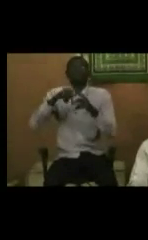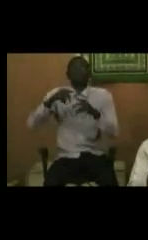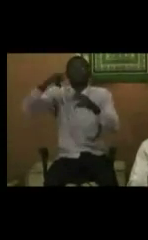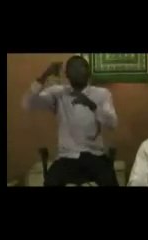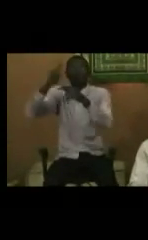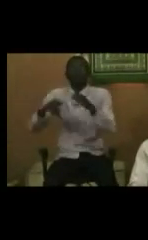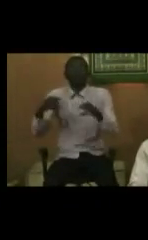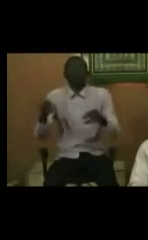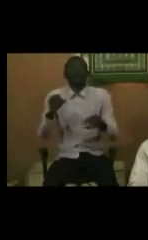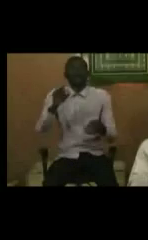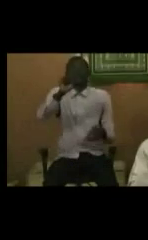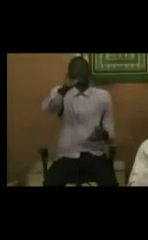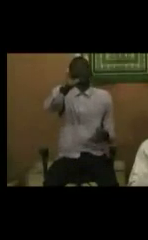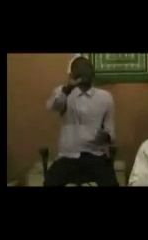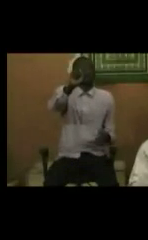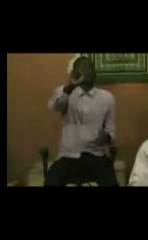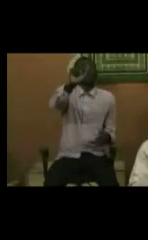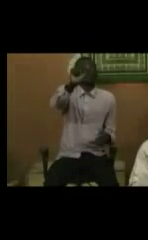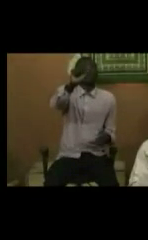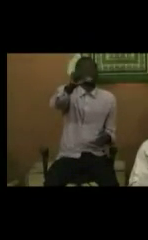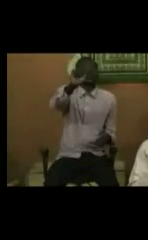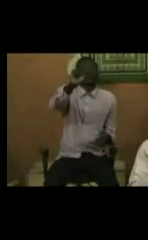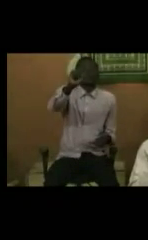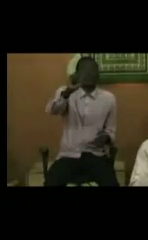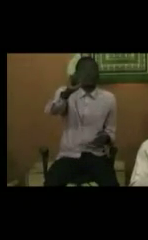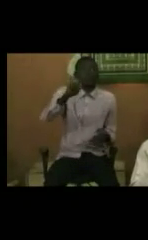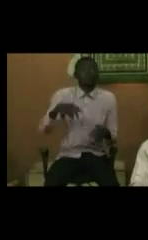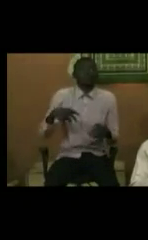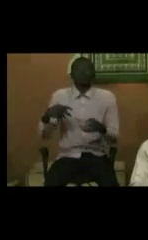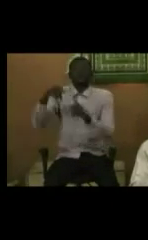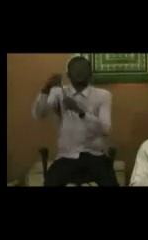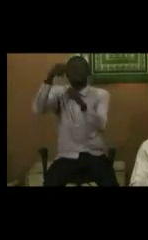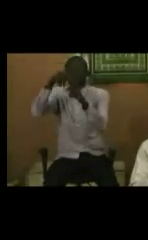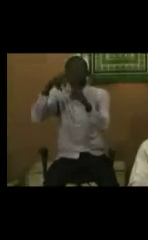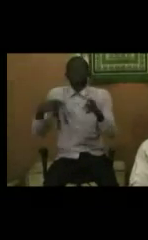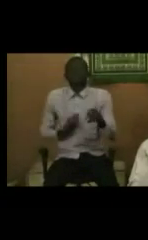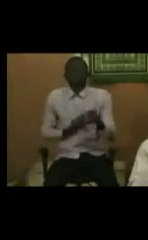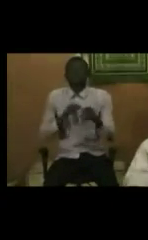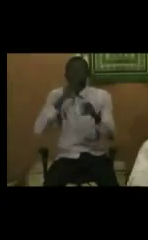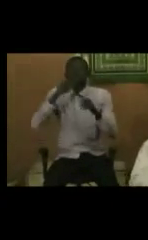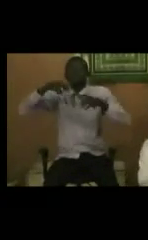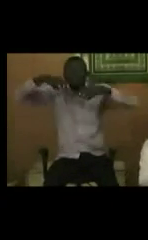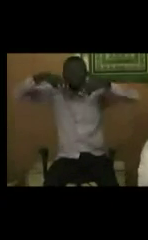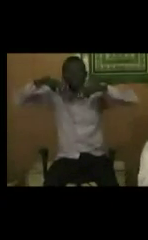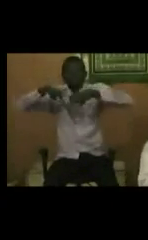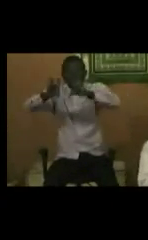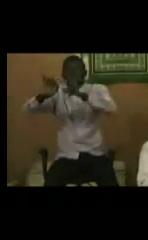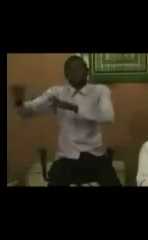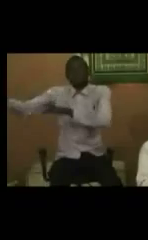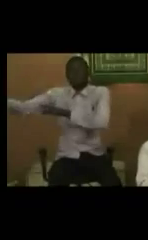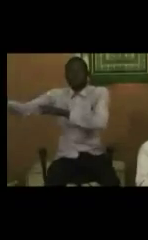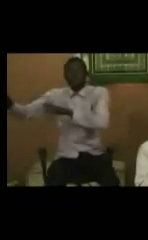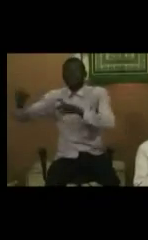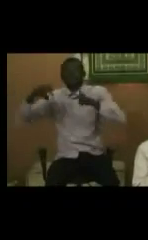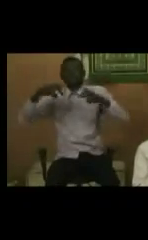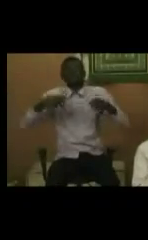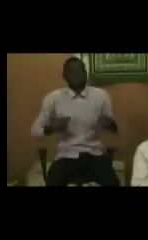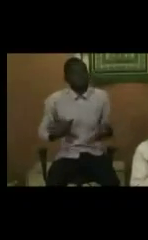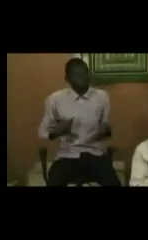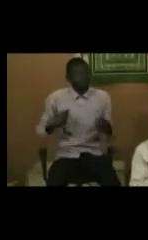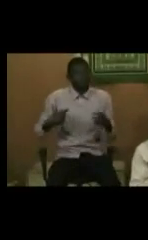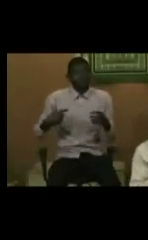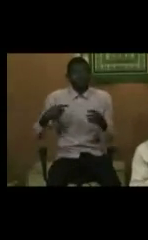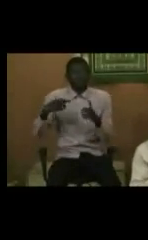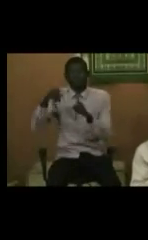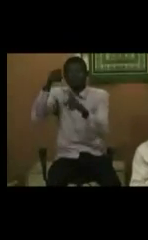mashrutul lahu al khawf pe won se ipaya ni majemu fun on to han aya